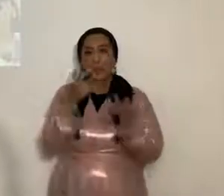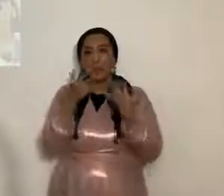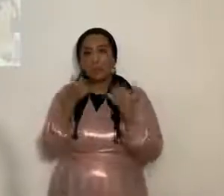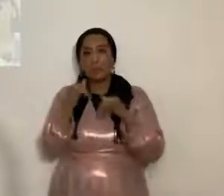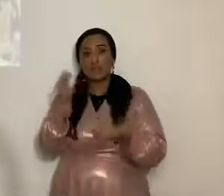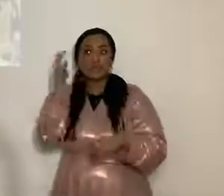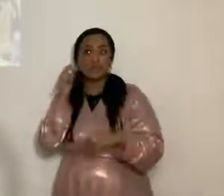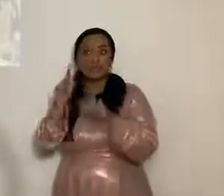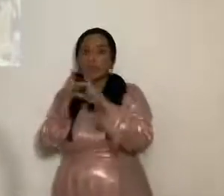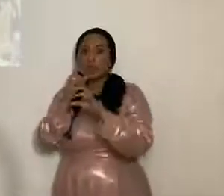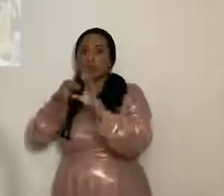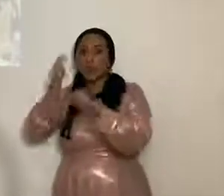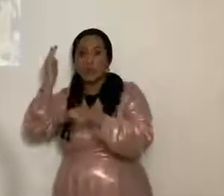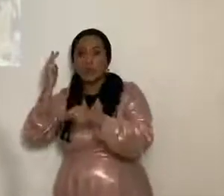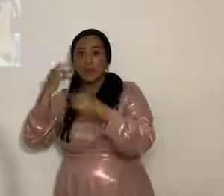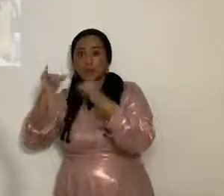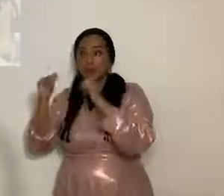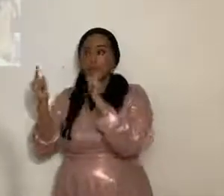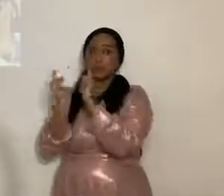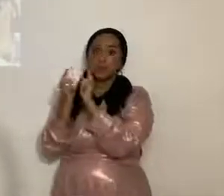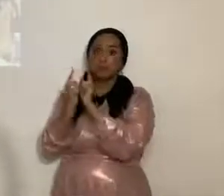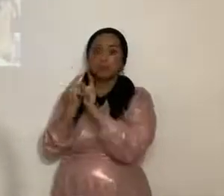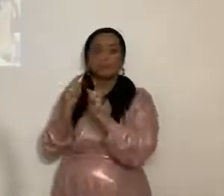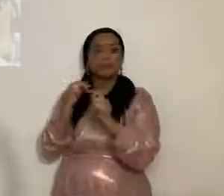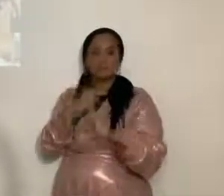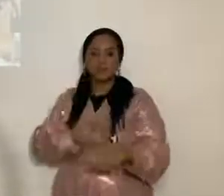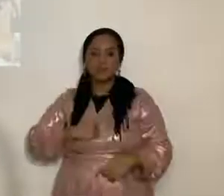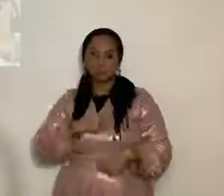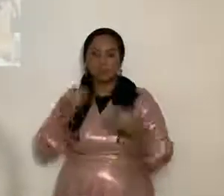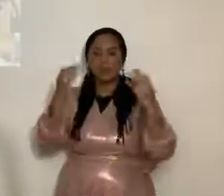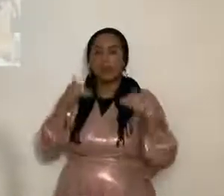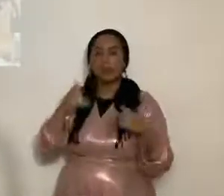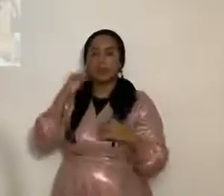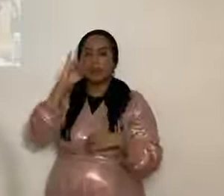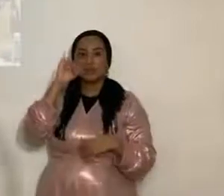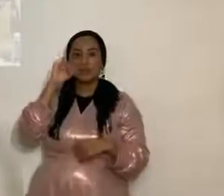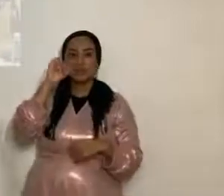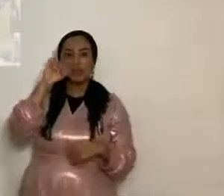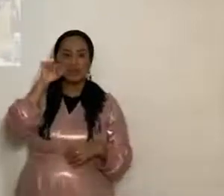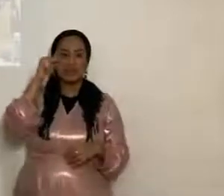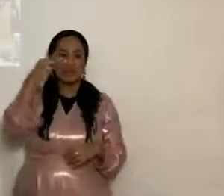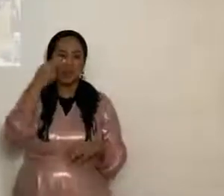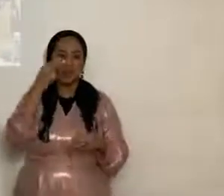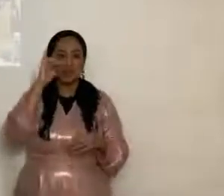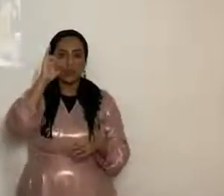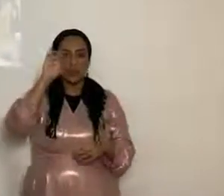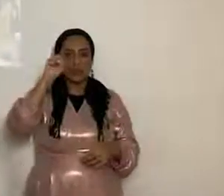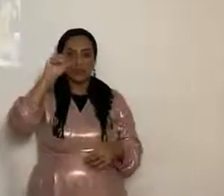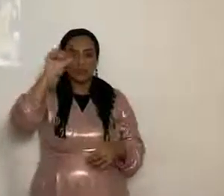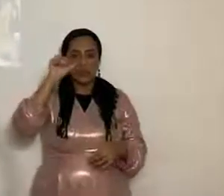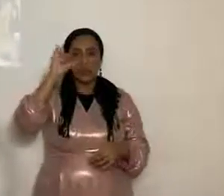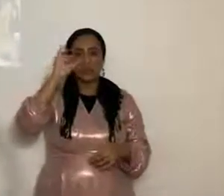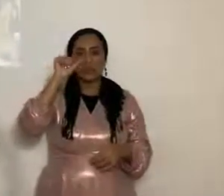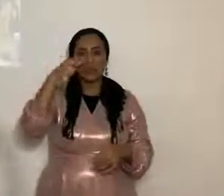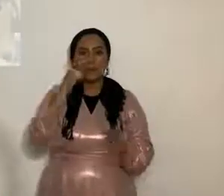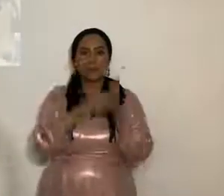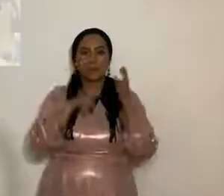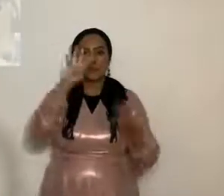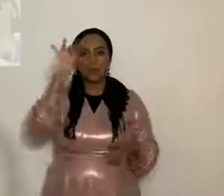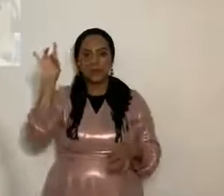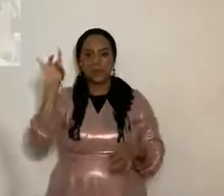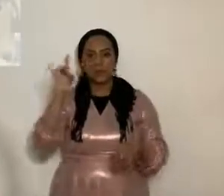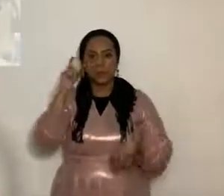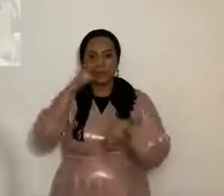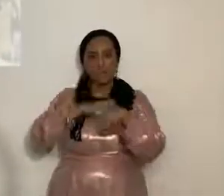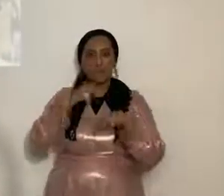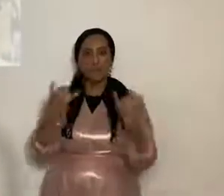será. Mejor arrepiéntete. Vamos rápidamente a Isaías 48. Isaías 48, amados Sahim. Es